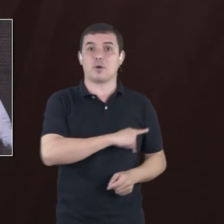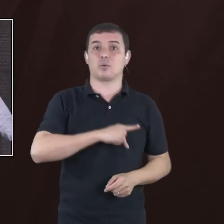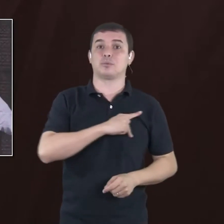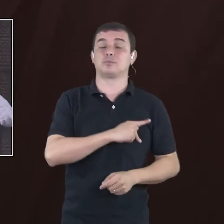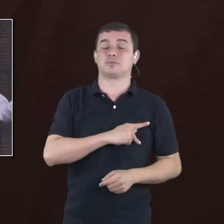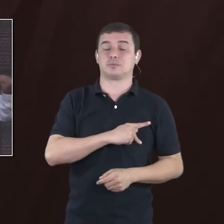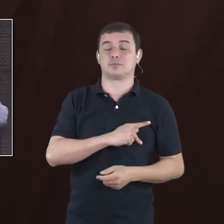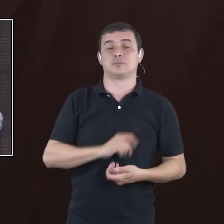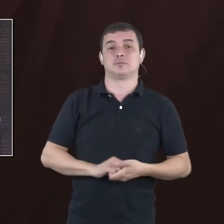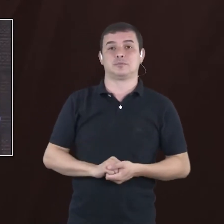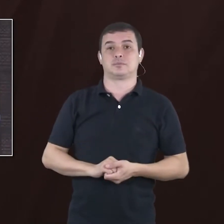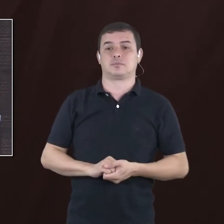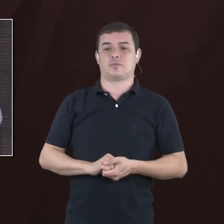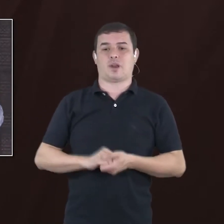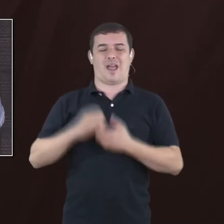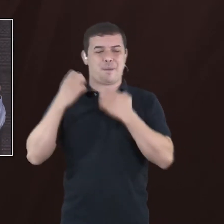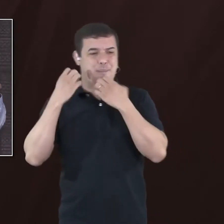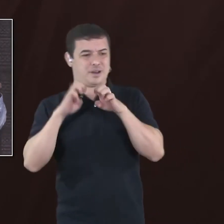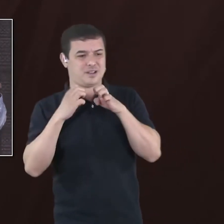né, pregando